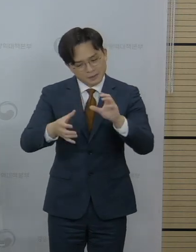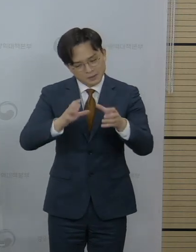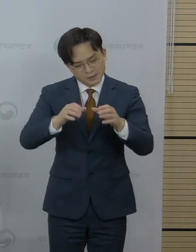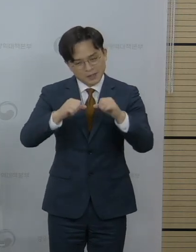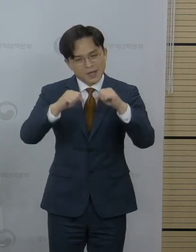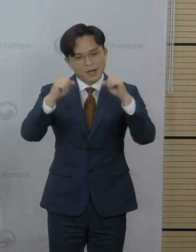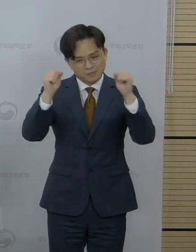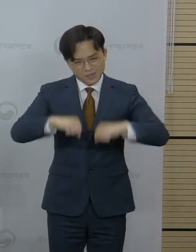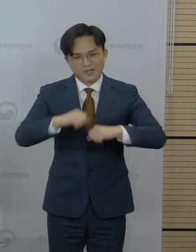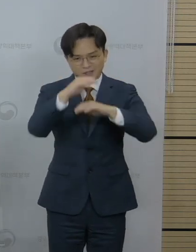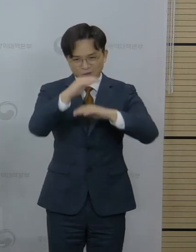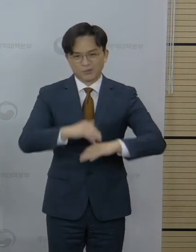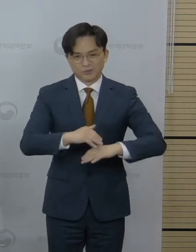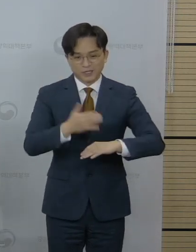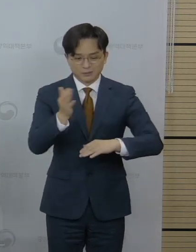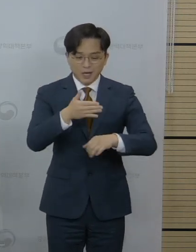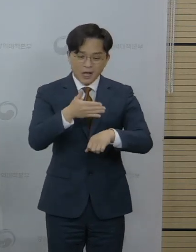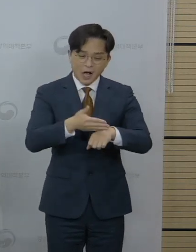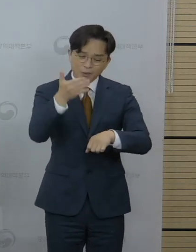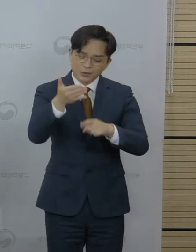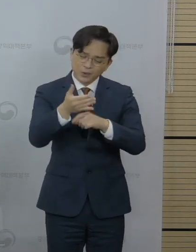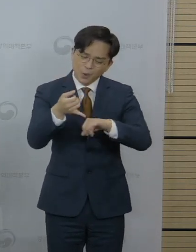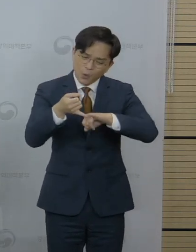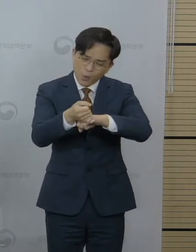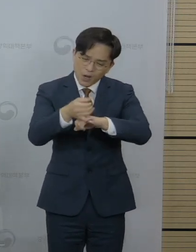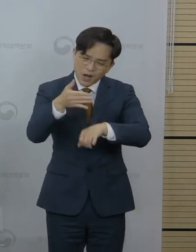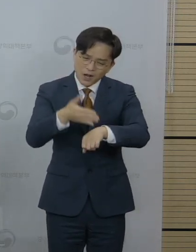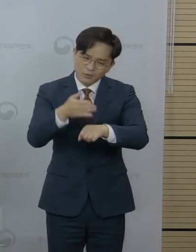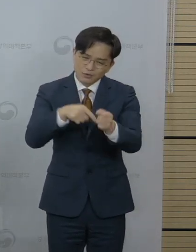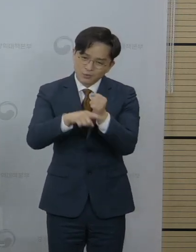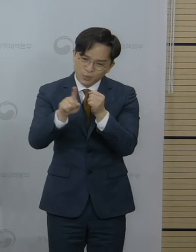네. 다음은